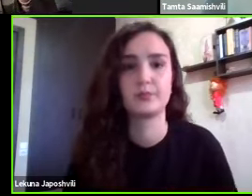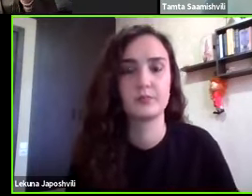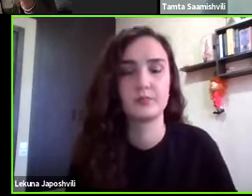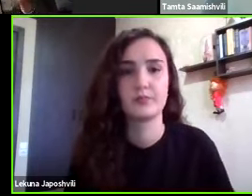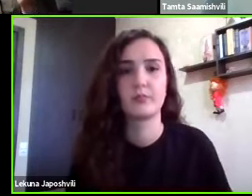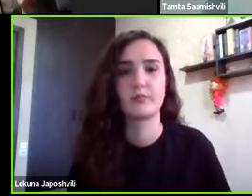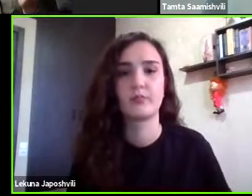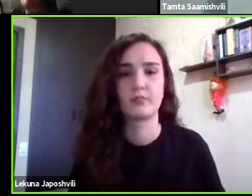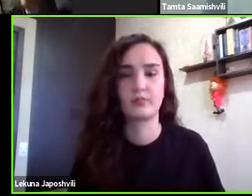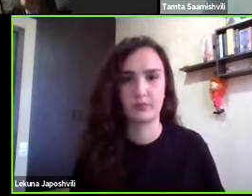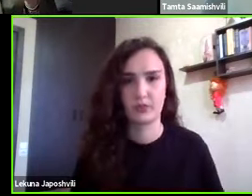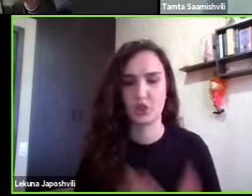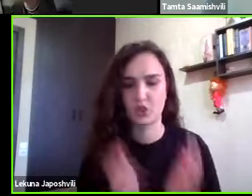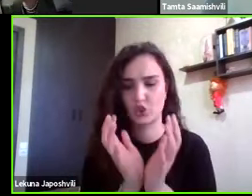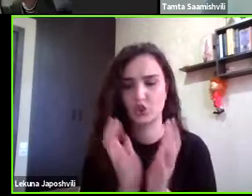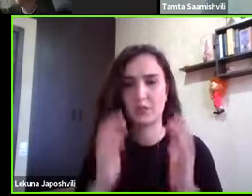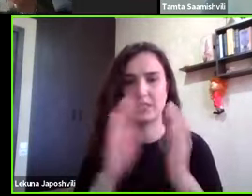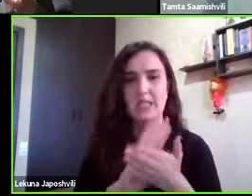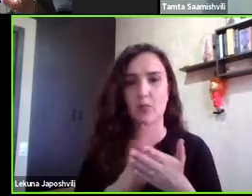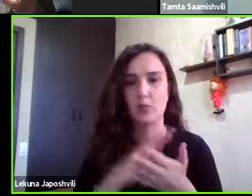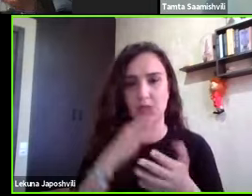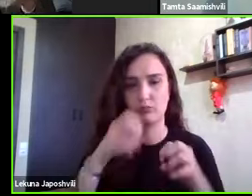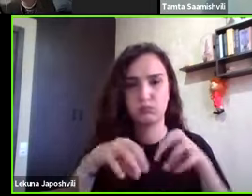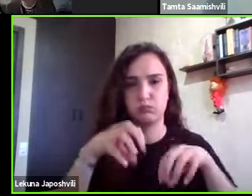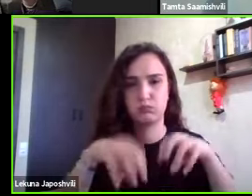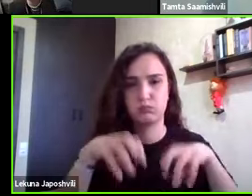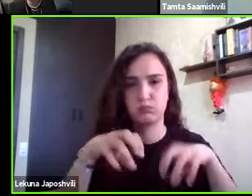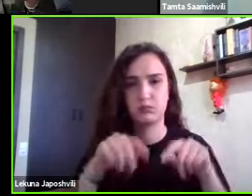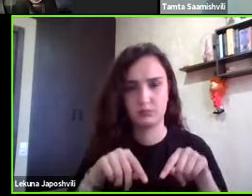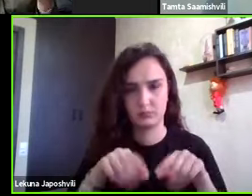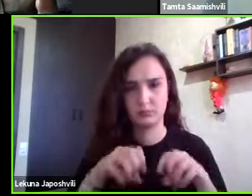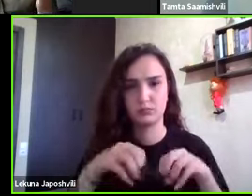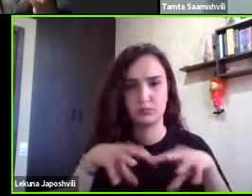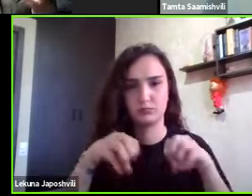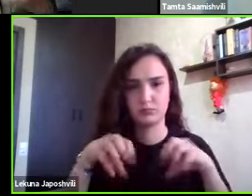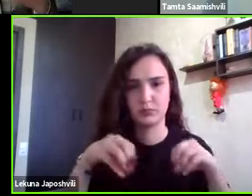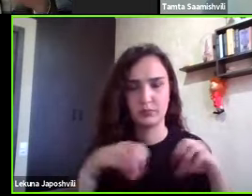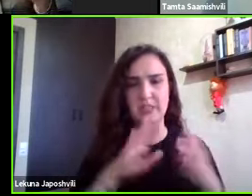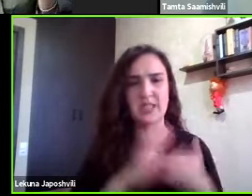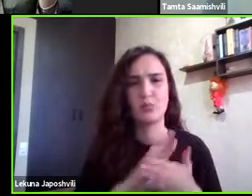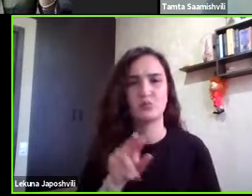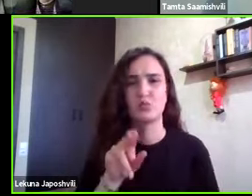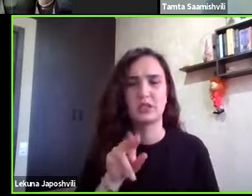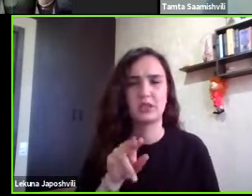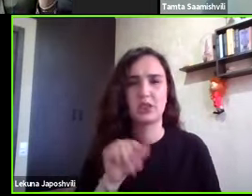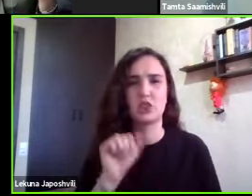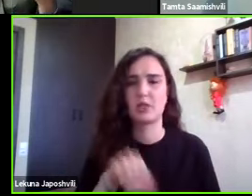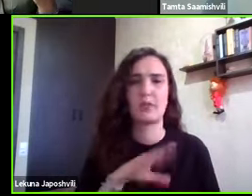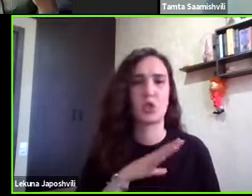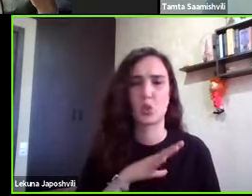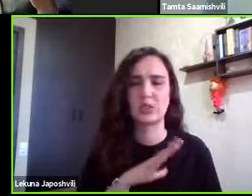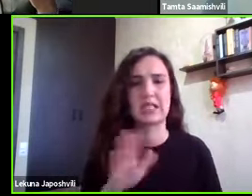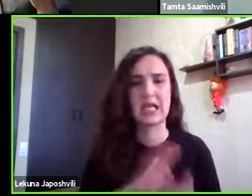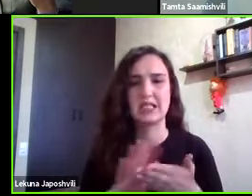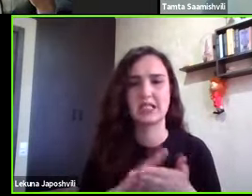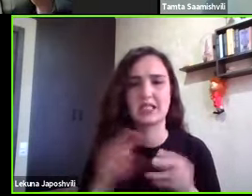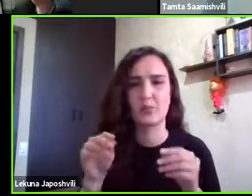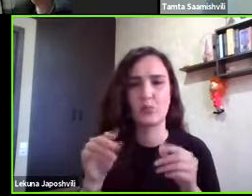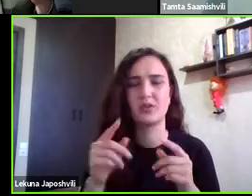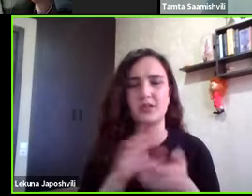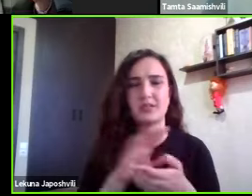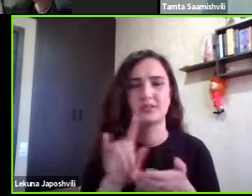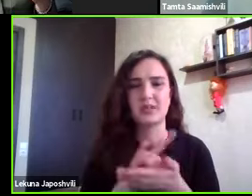პატარა ესეთი ჯამები საპნიანი წყლით და საპონს არ აქვს მნიშვნელობა, შეიძლება იყოს არეცხი საპონი, ან